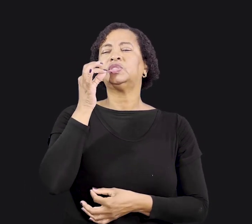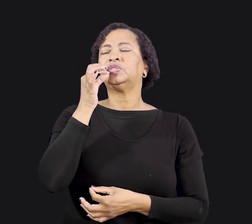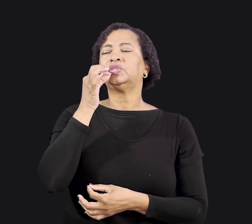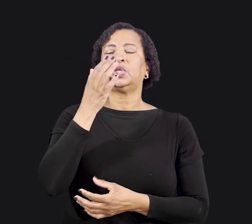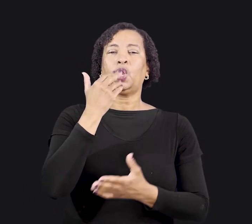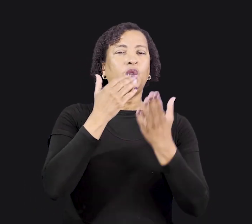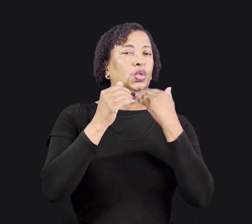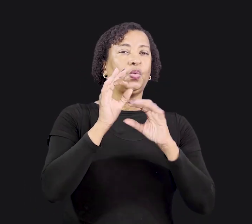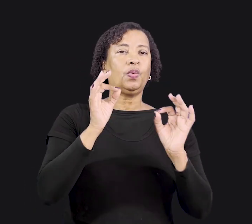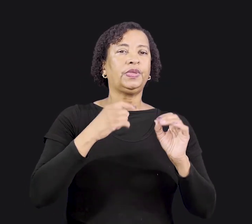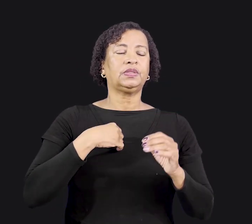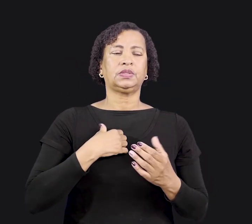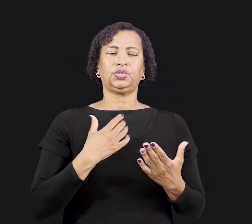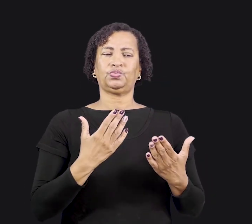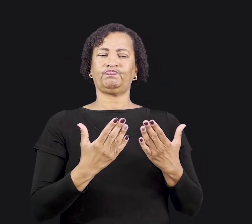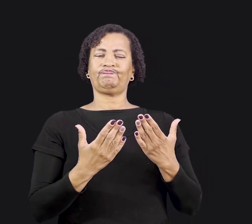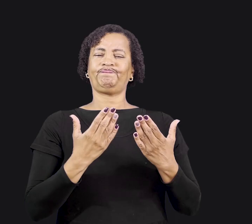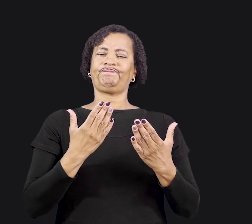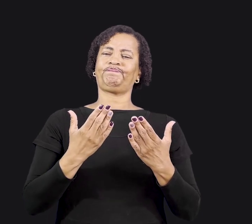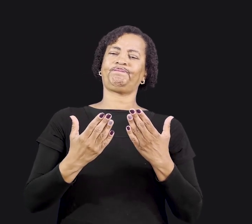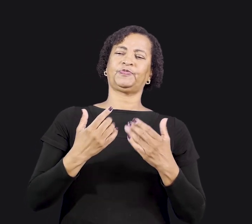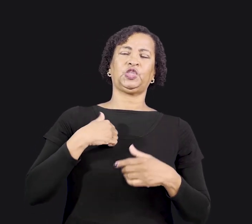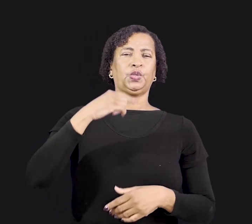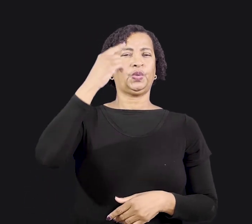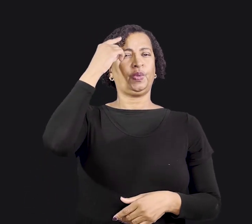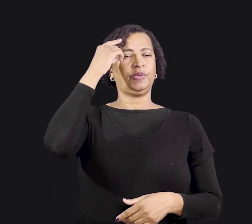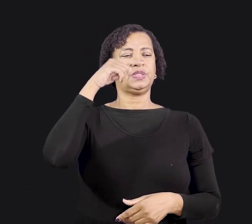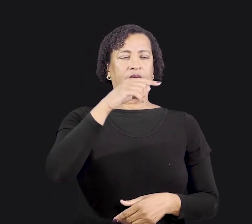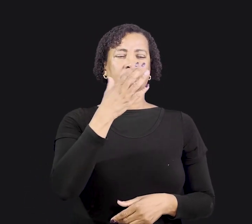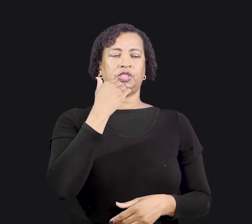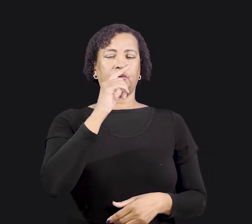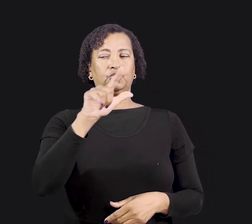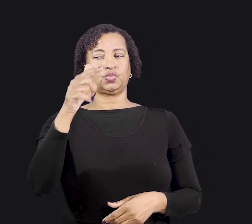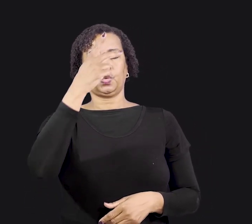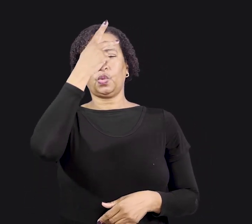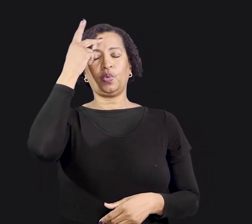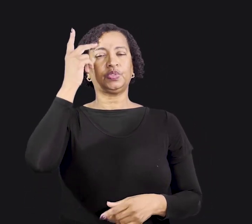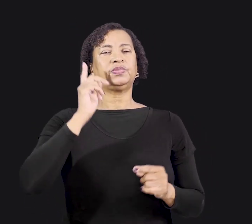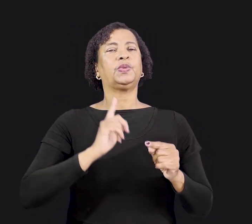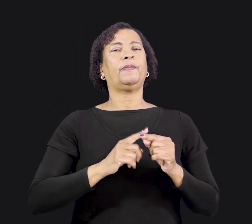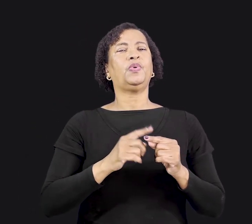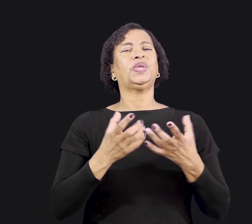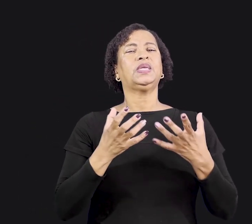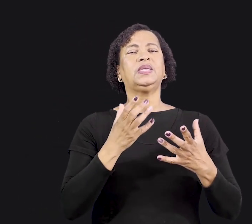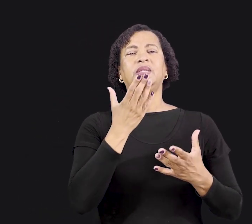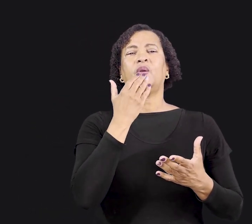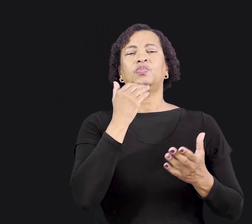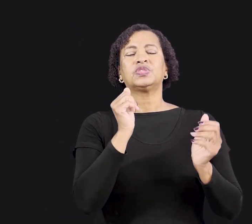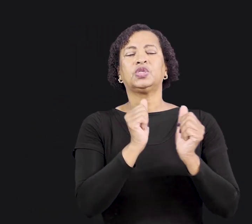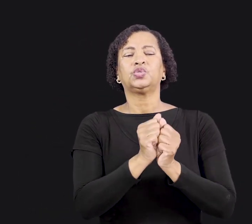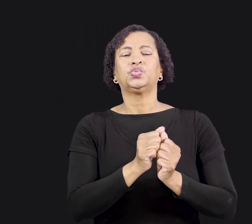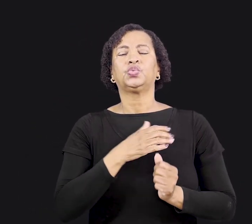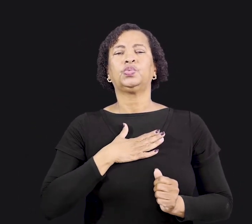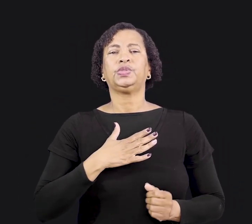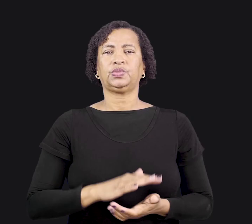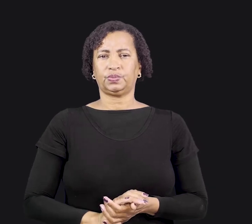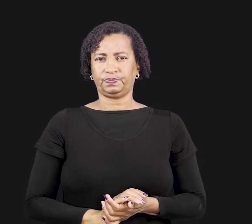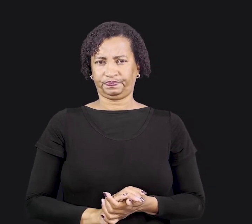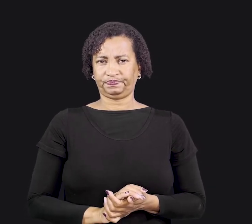eu ficar ainda mais desconfiado e eu pensei, ele já almoçou com outra pessoa e por que quis esse almoço comigo? Providencialmente,